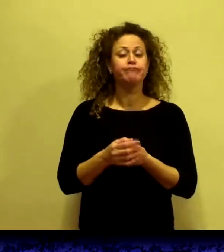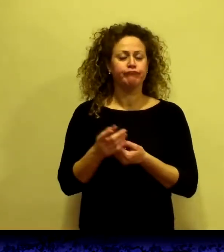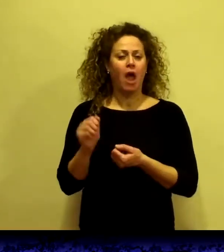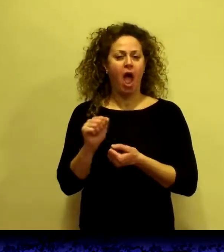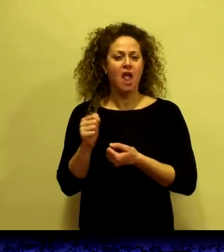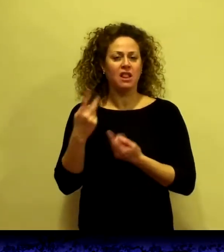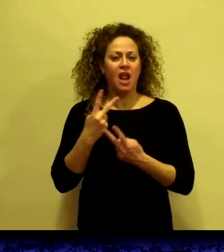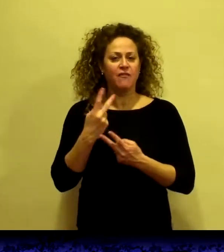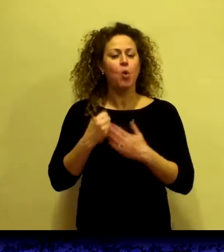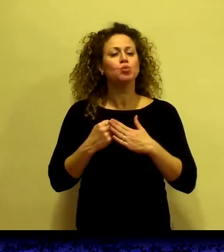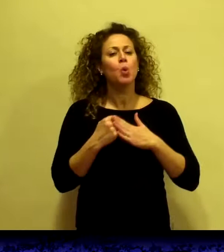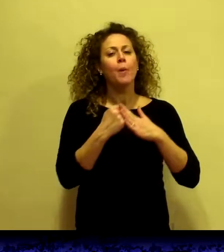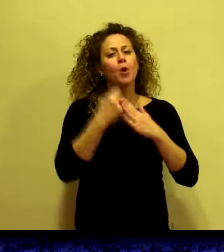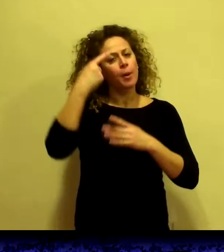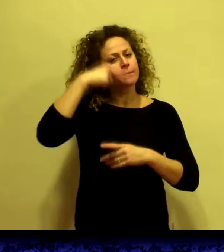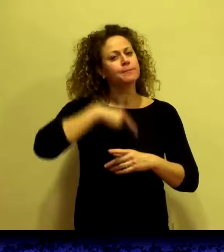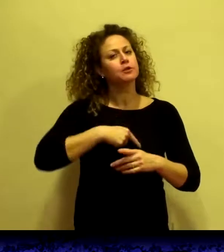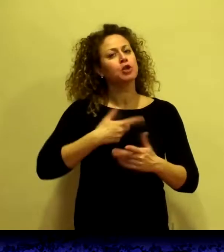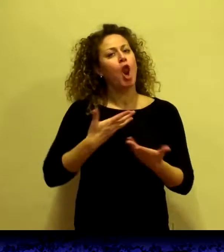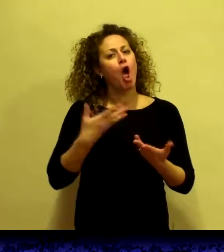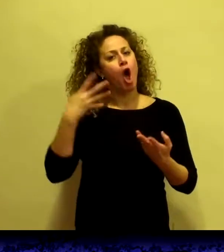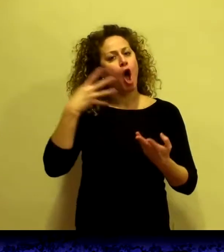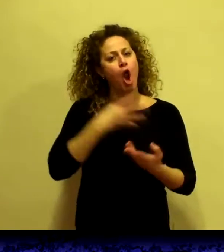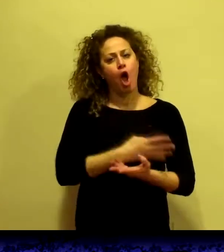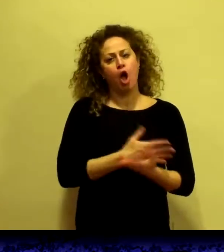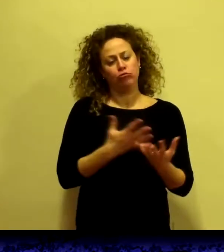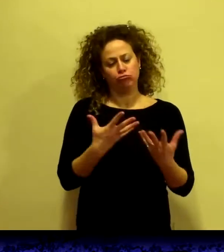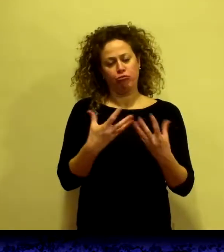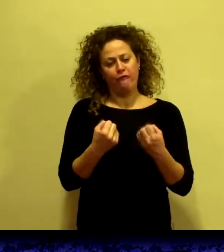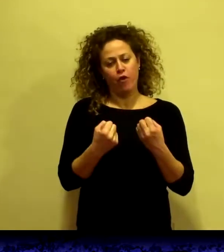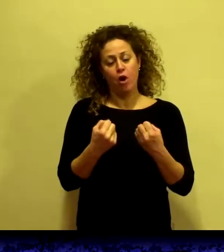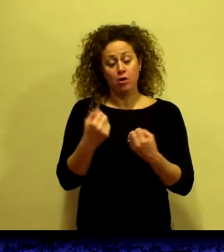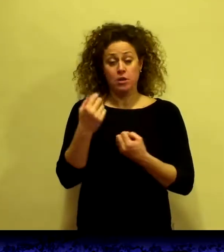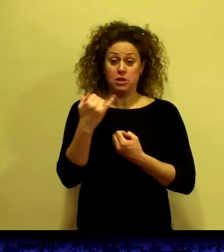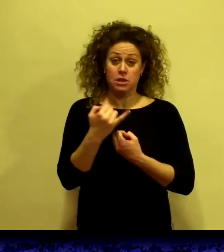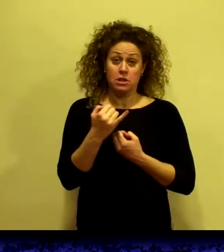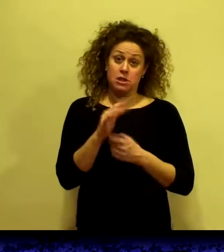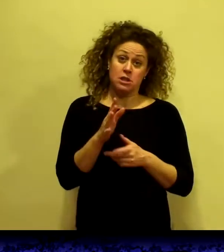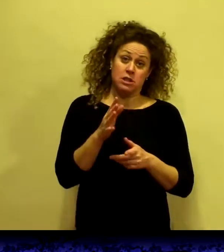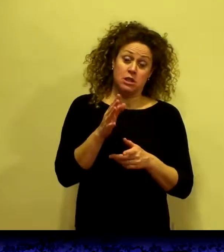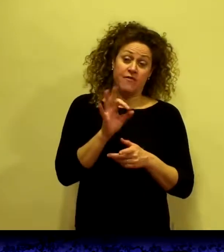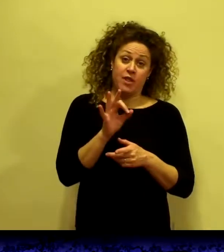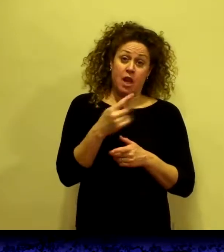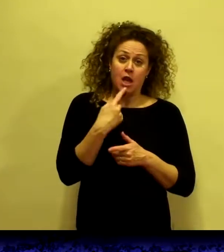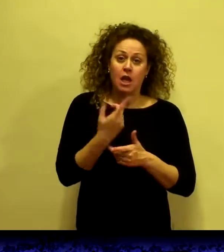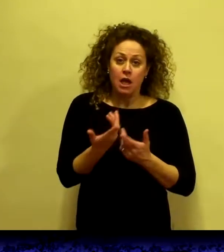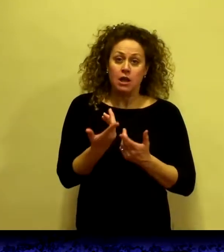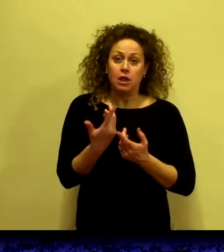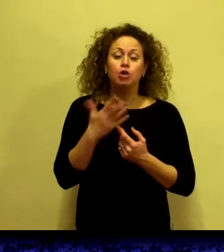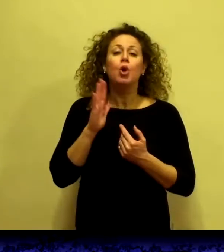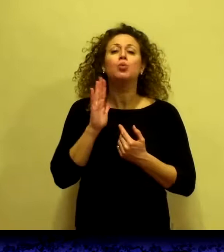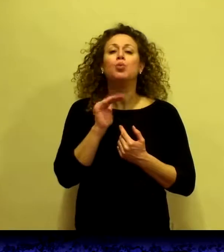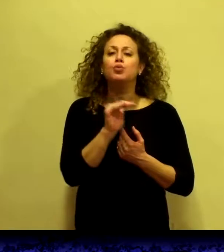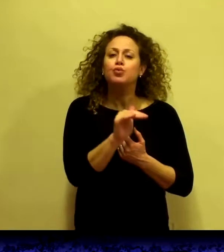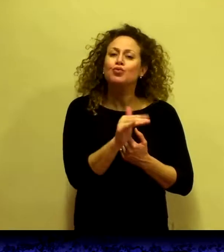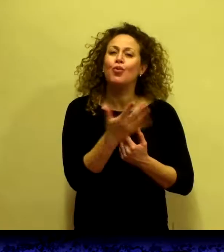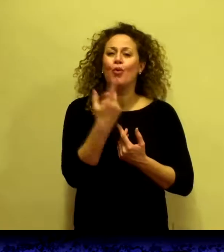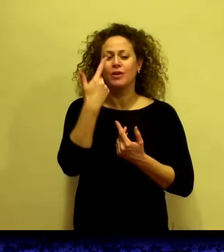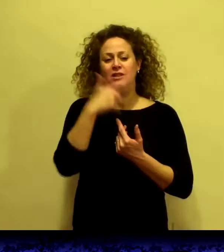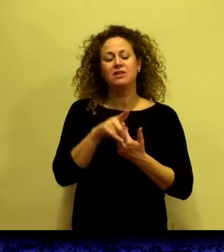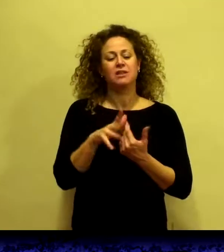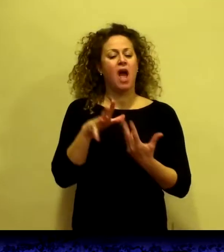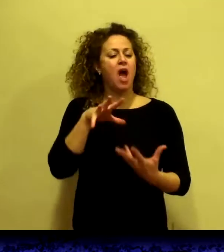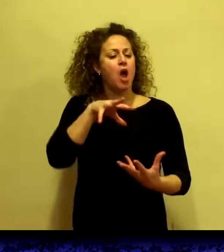psicologico molto forte. Ma sì, c'è anche, come dire, proprio nella quotidianità delle attività è comunque un luogo di